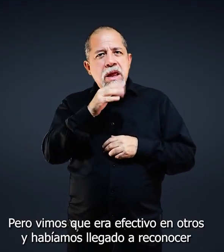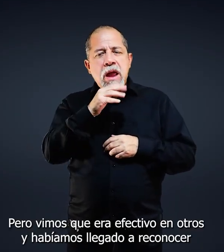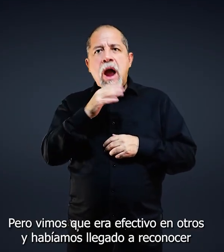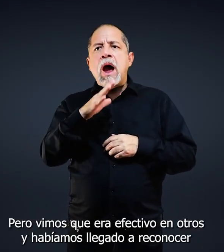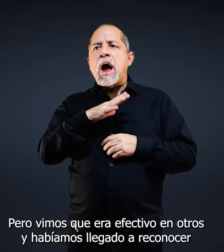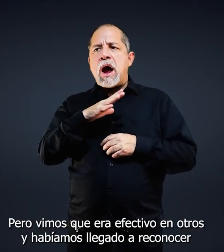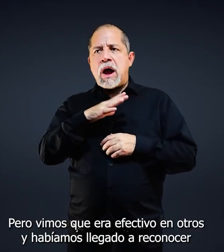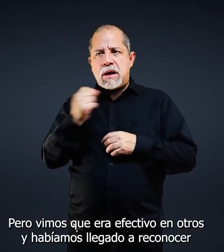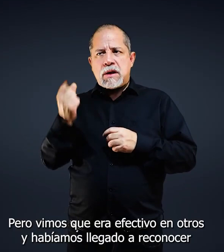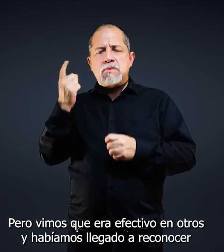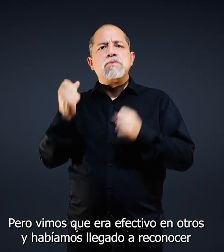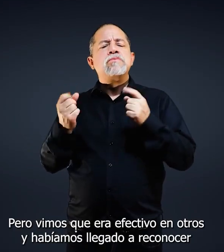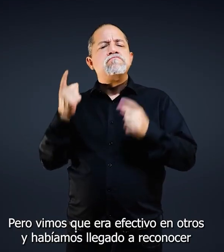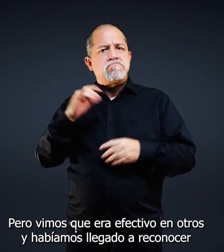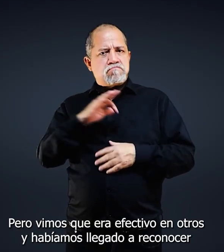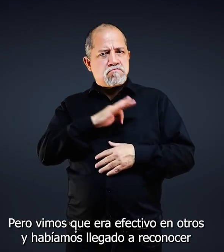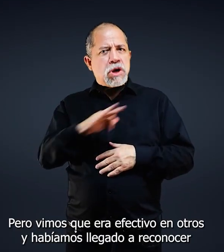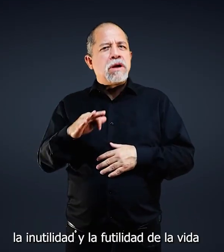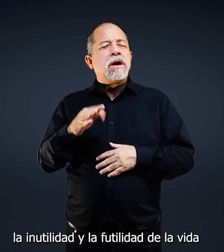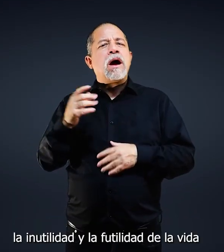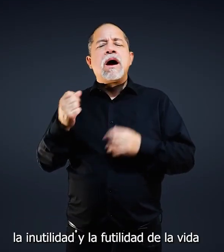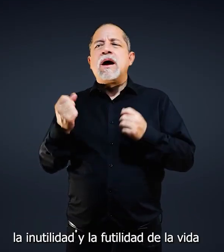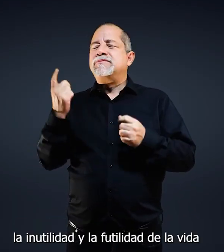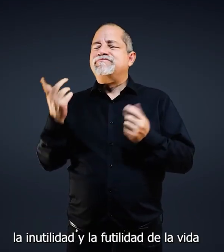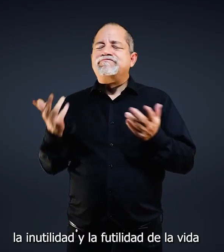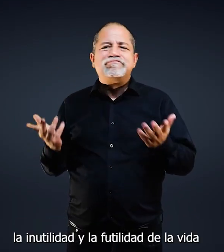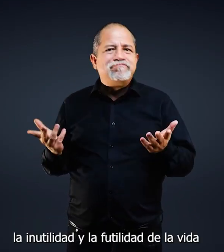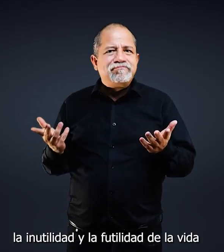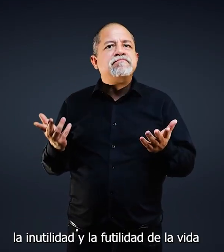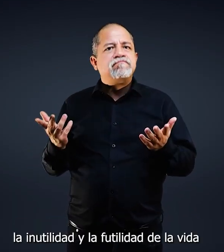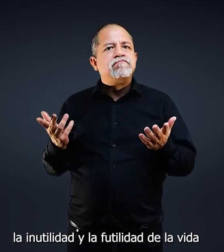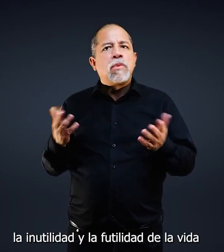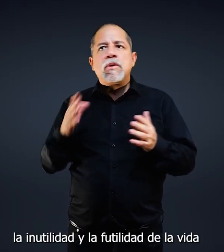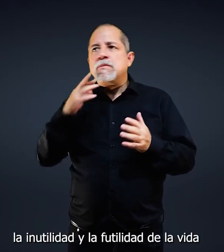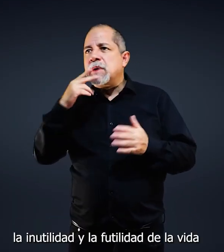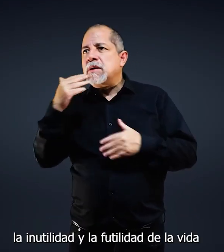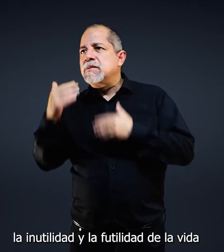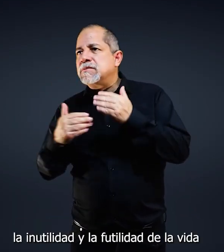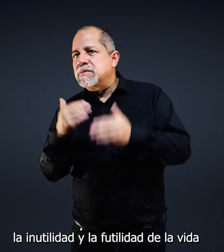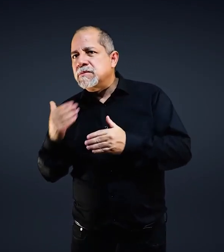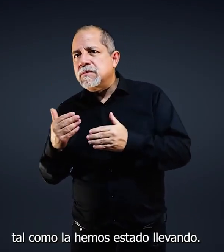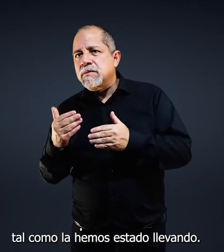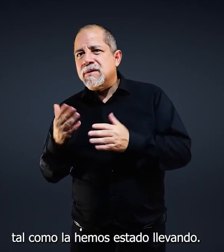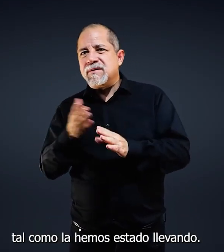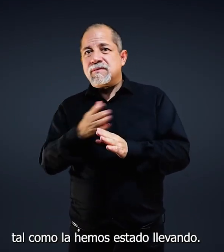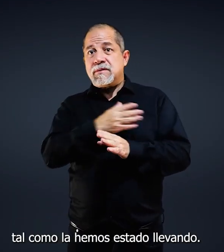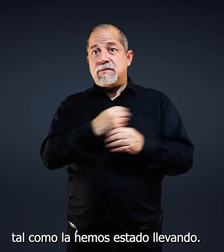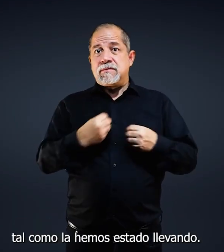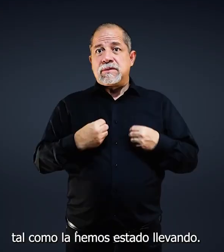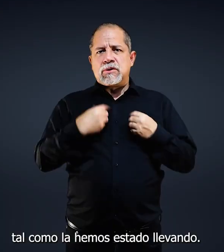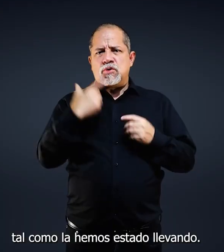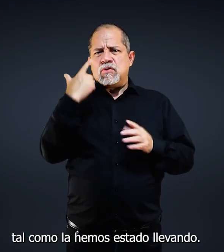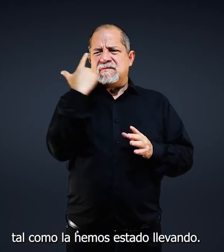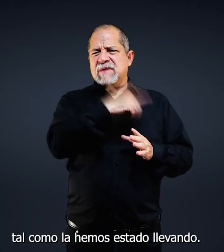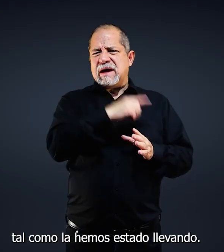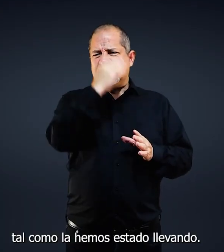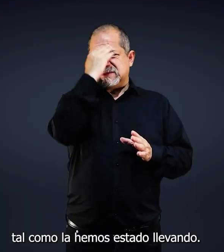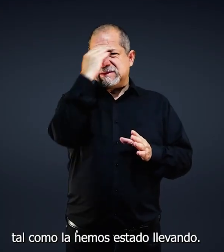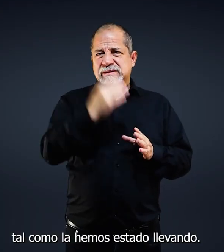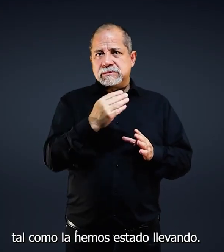y habíamos llegado a reconocer la inutilidad y la futilidad de la vida tal como la hemos estado llevando.